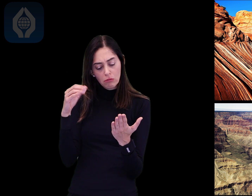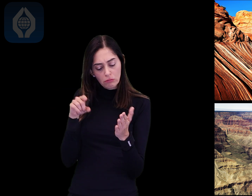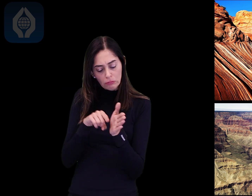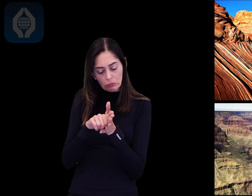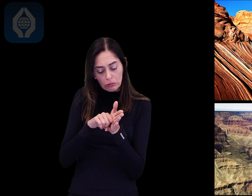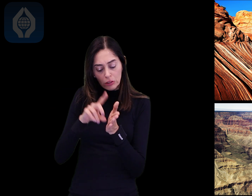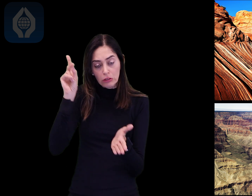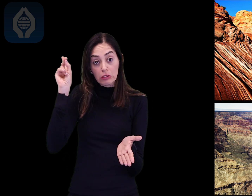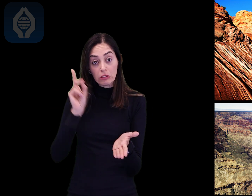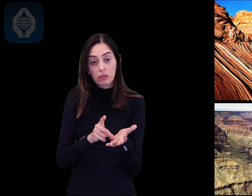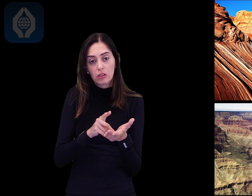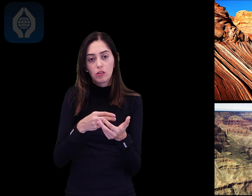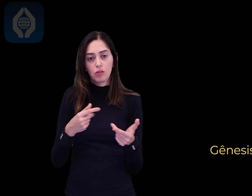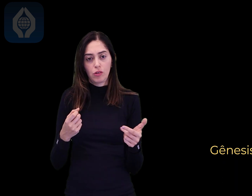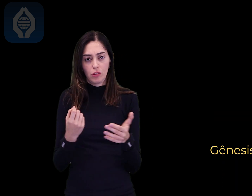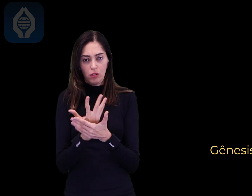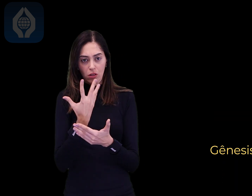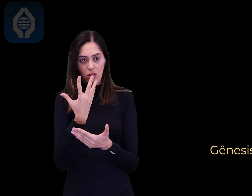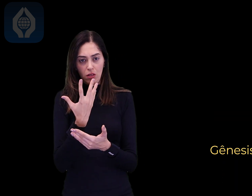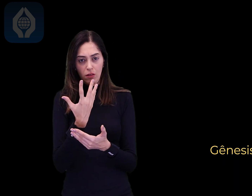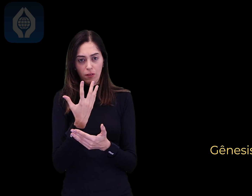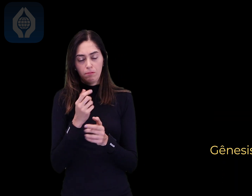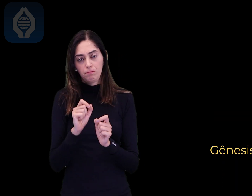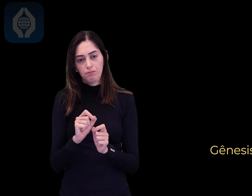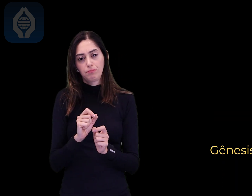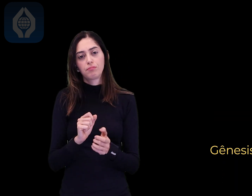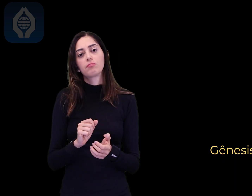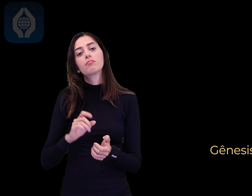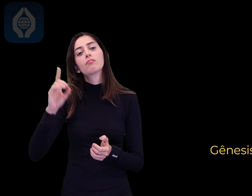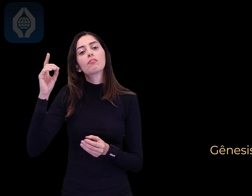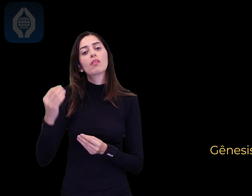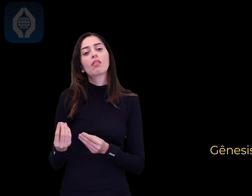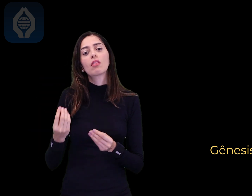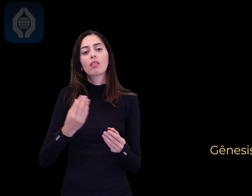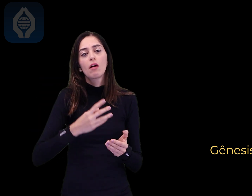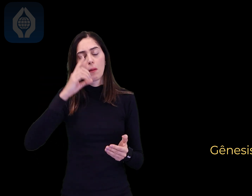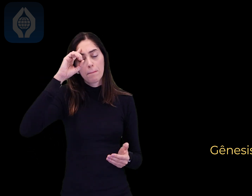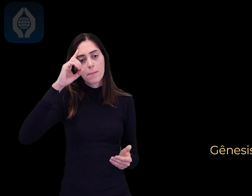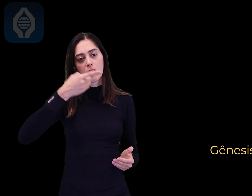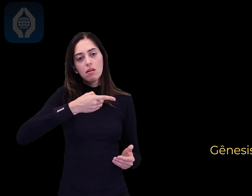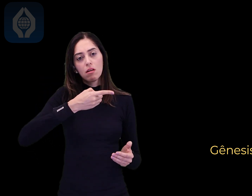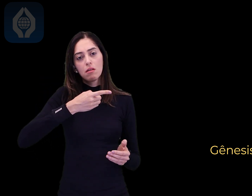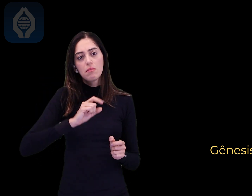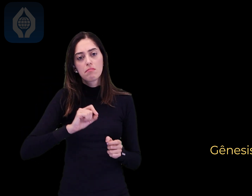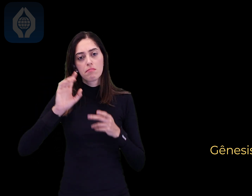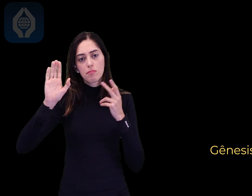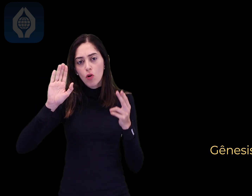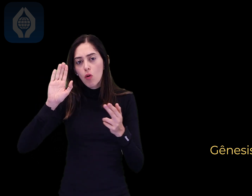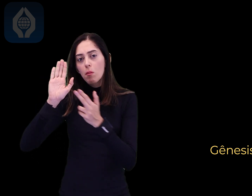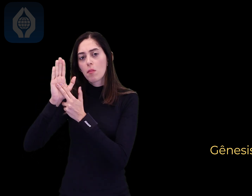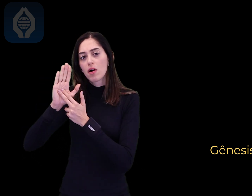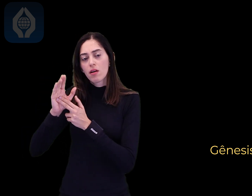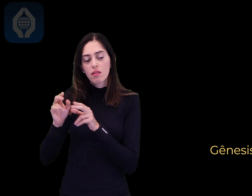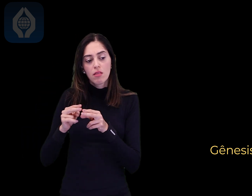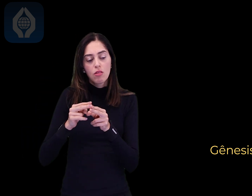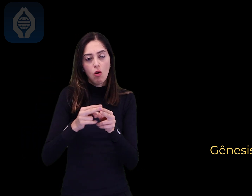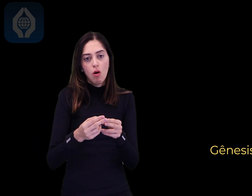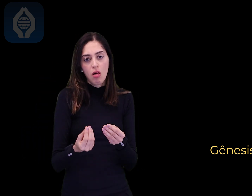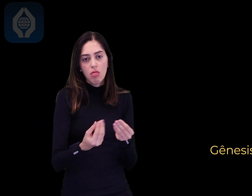fatos históricos. C. Deus deu seus mandamentos e suas promessas a Noé. Gênesis 9, de